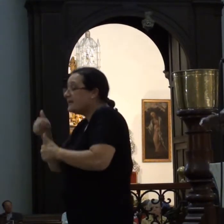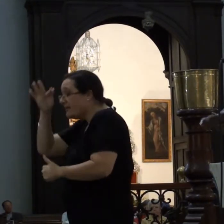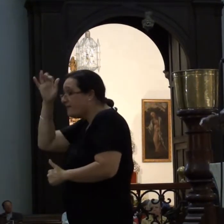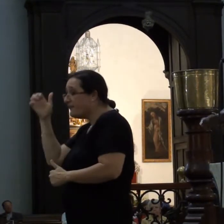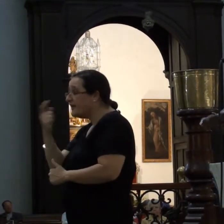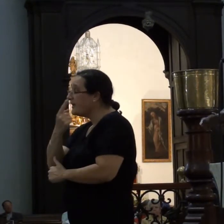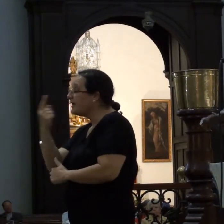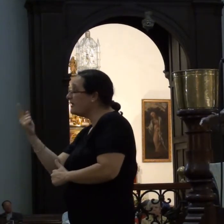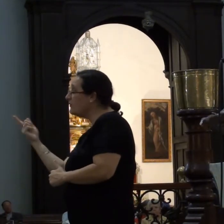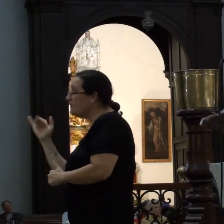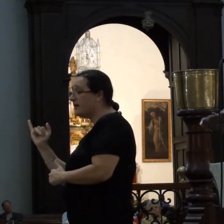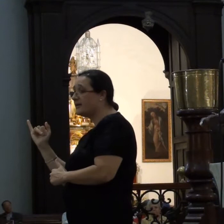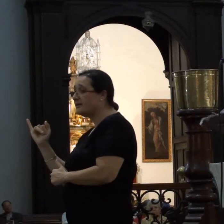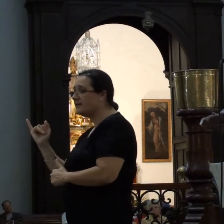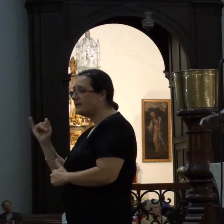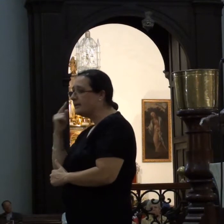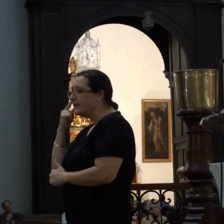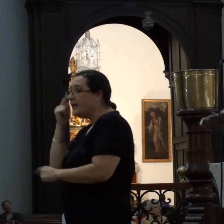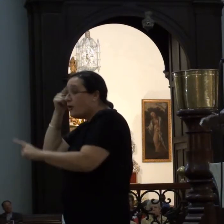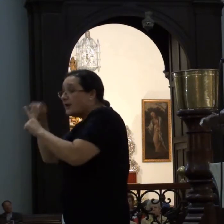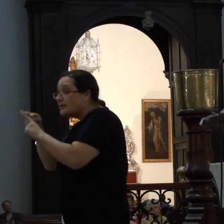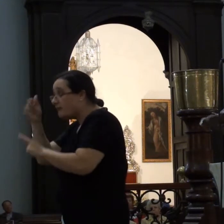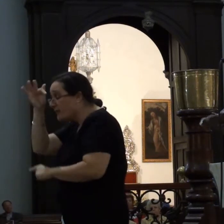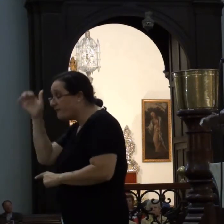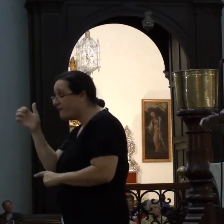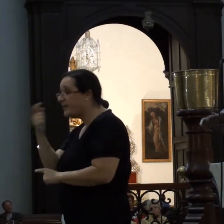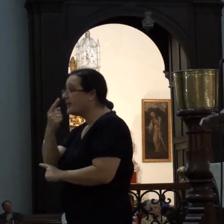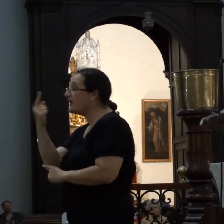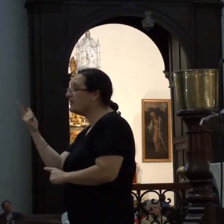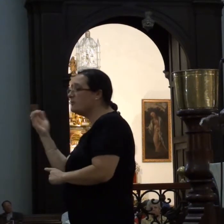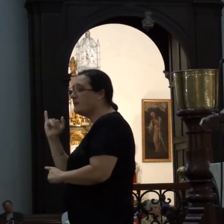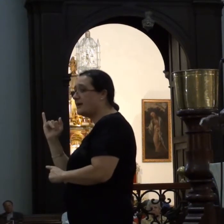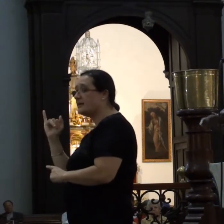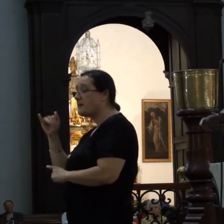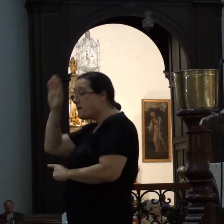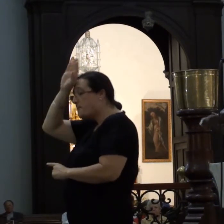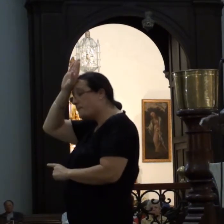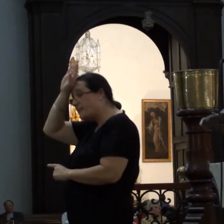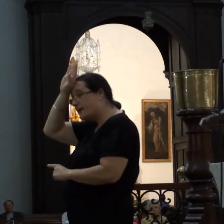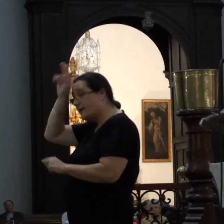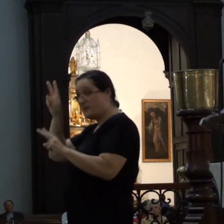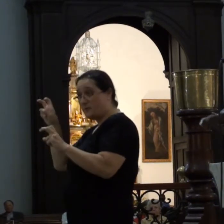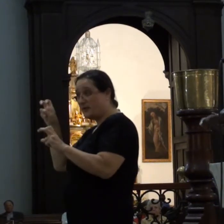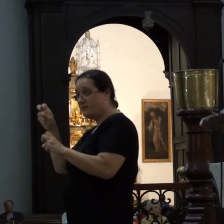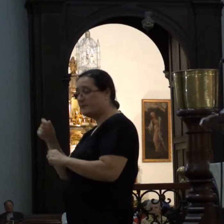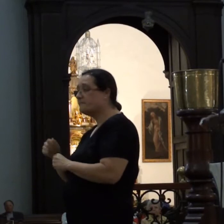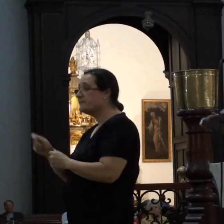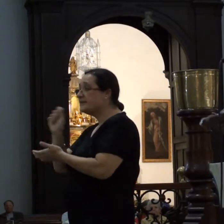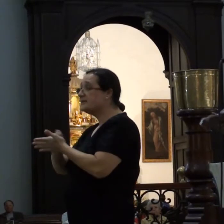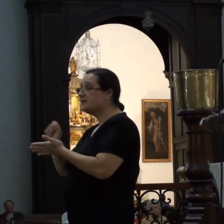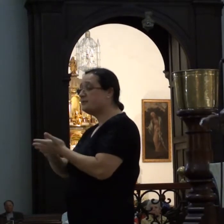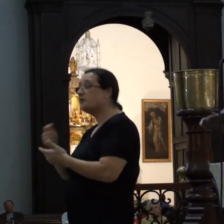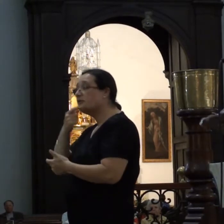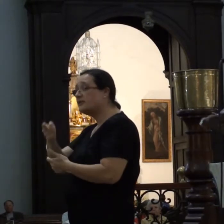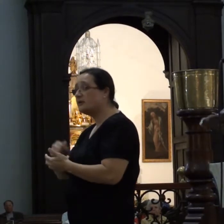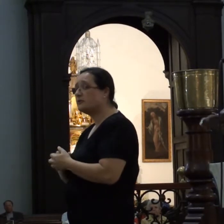tenemos el instinto de la fe como lo llama el Papa Francisco en el número exhortación